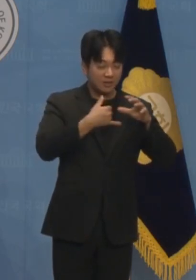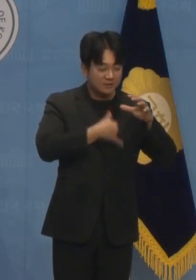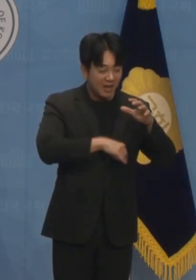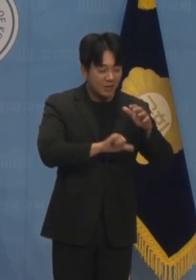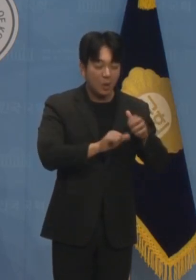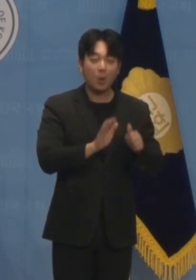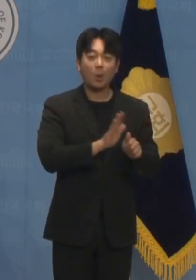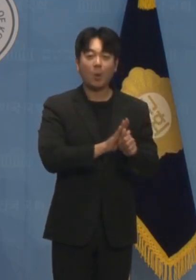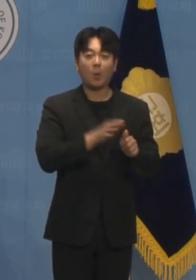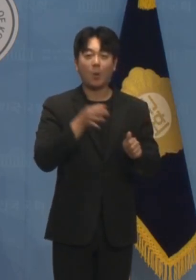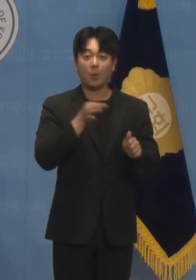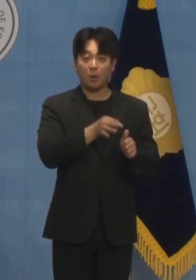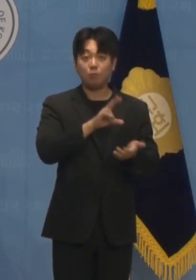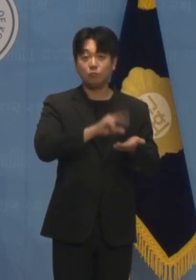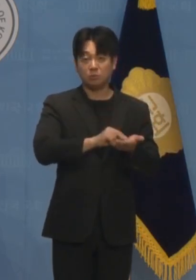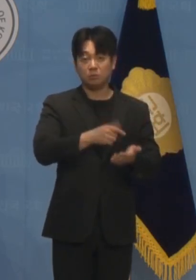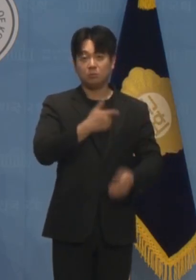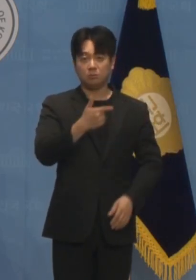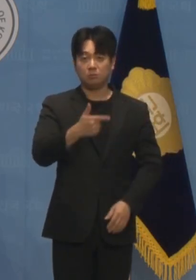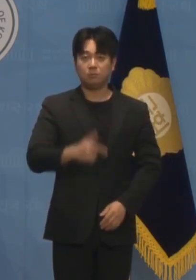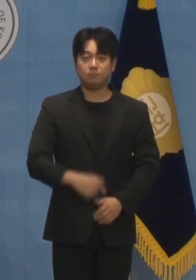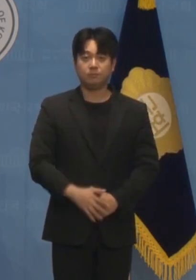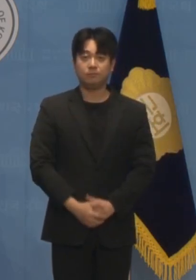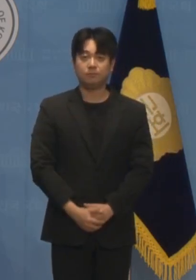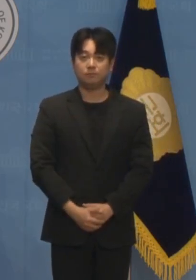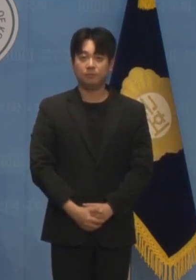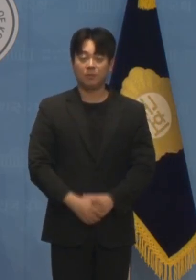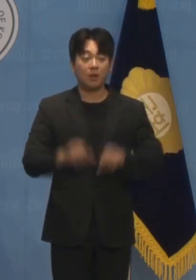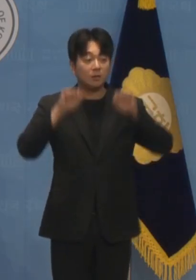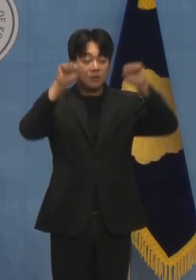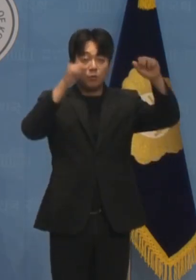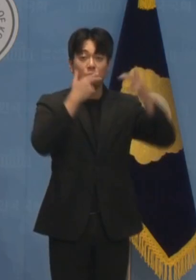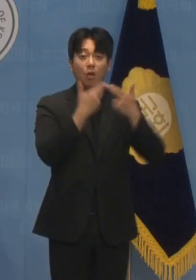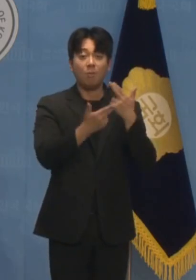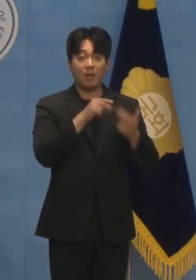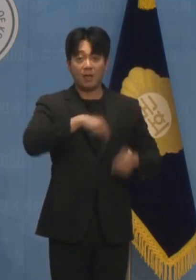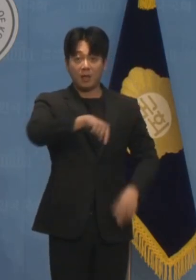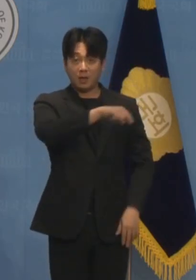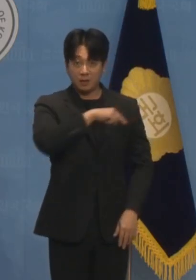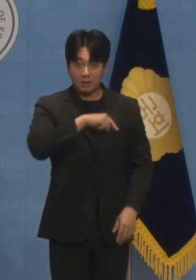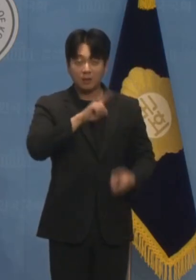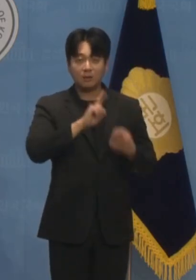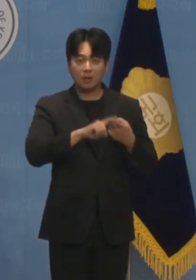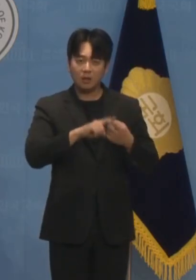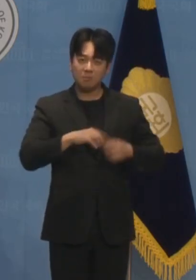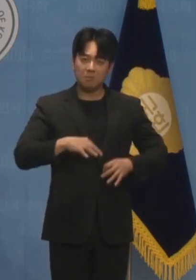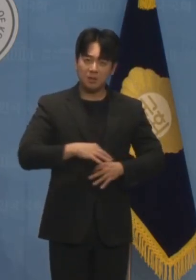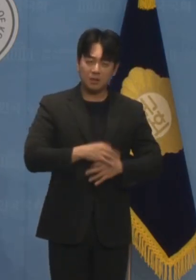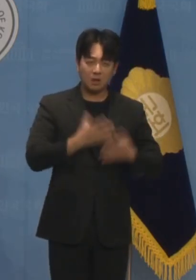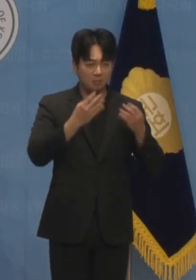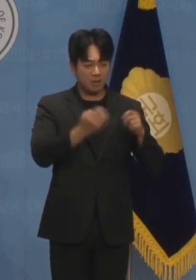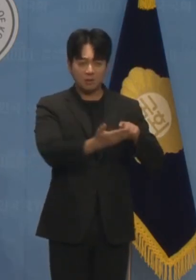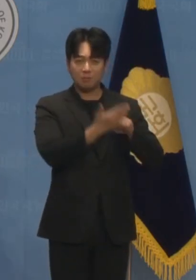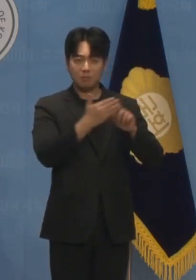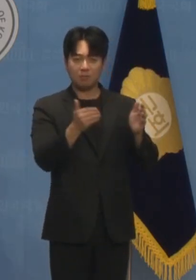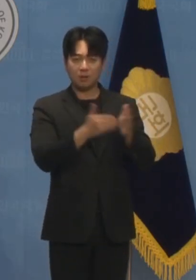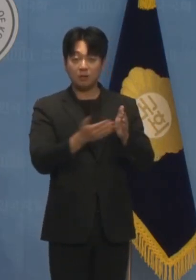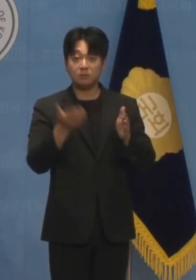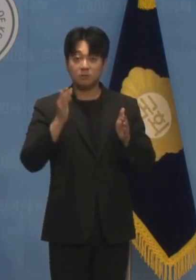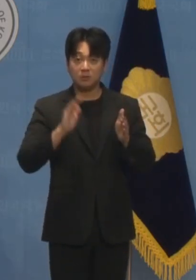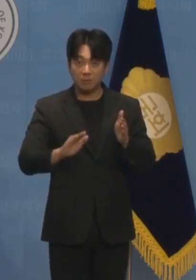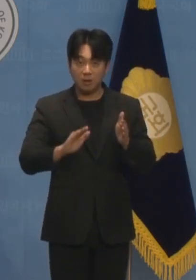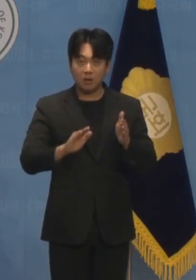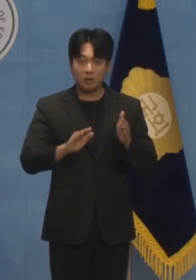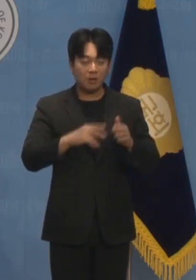장학금 특혜를 받도록 했습니다. 이처럼 체육계의 심각한 비리 부정 행위에도 제19 감싸기